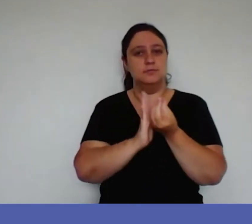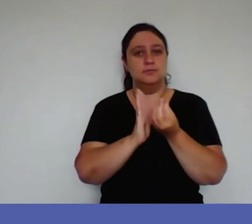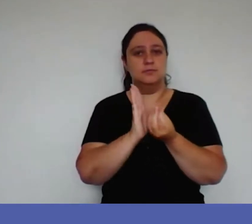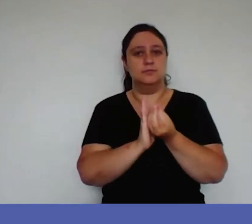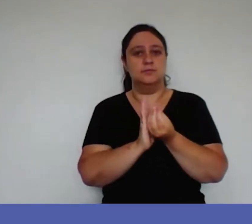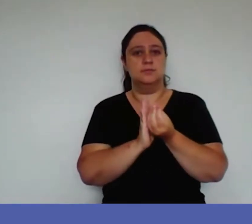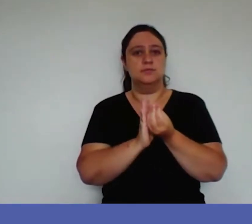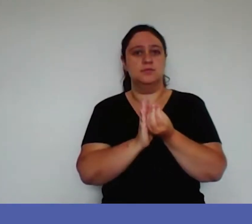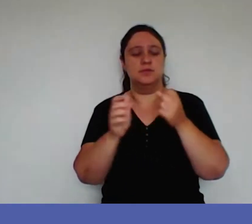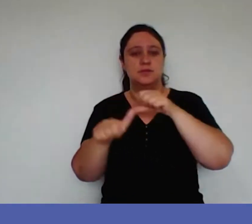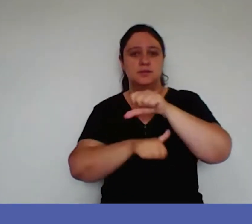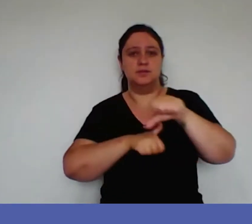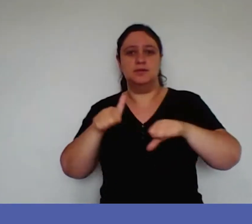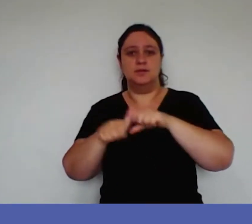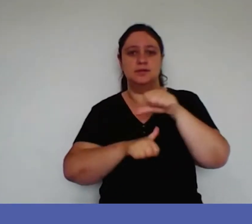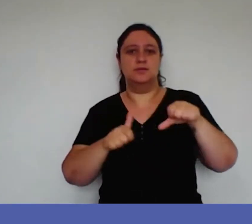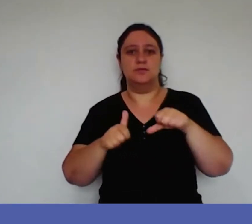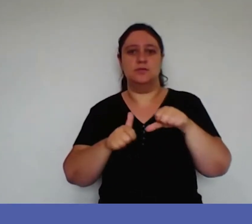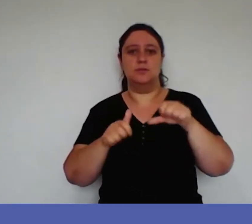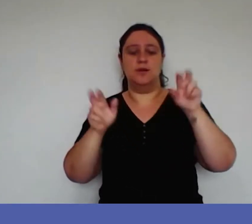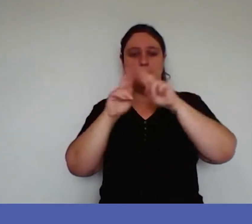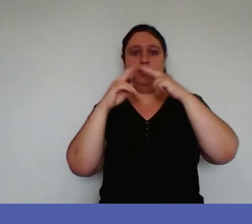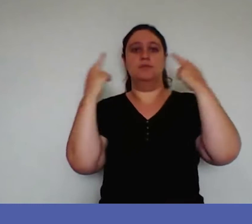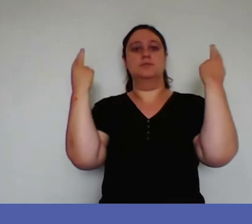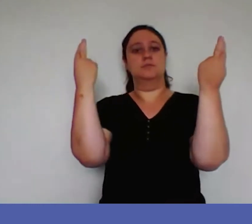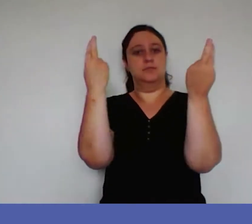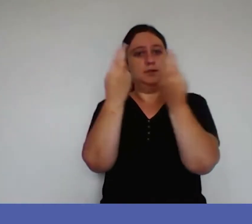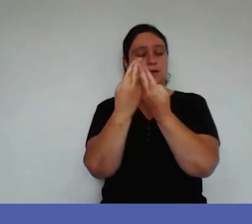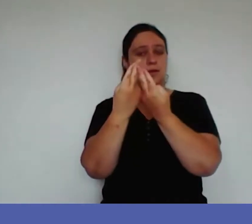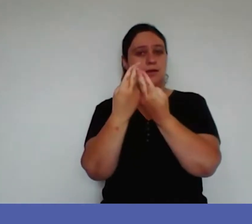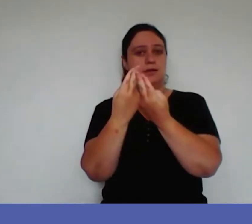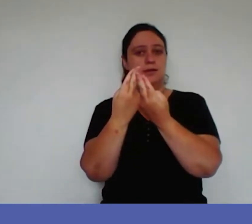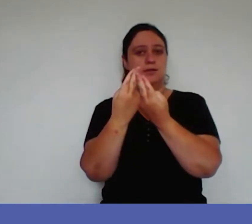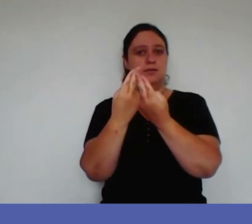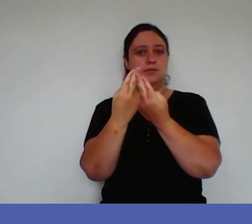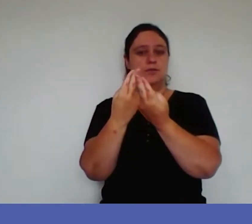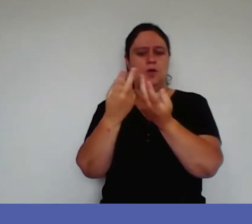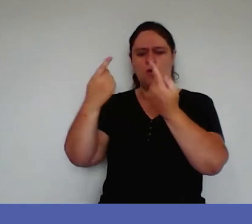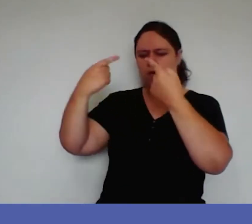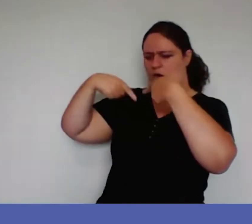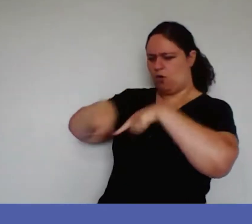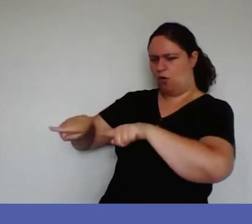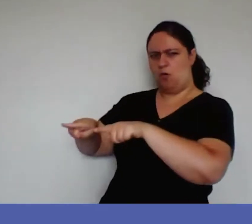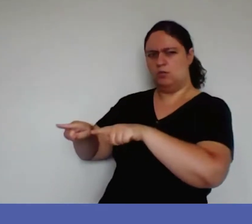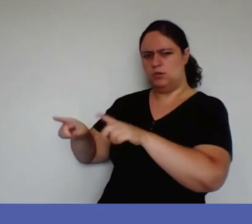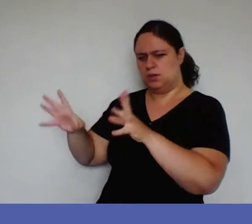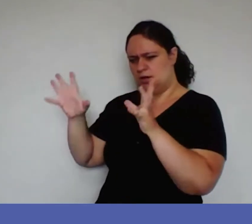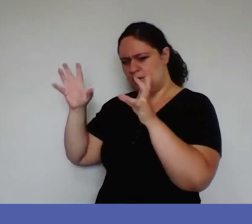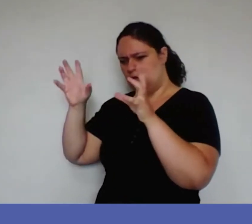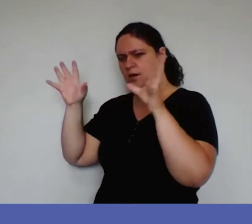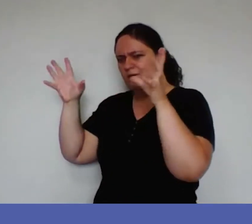um reino para lutar contra o império das trevas. É ou não é?